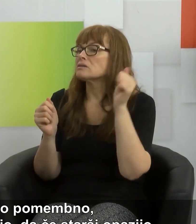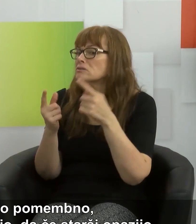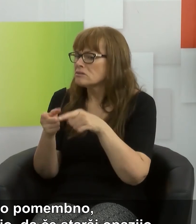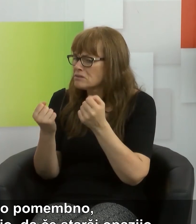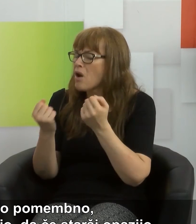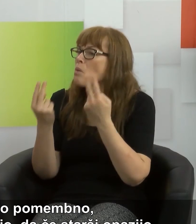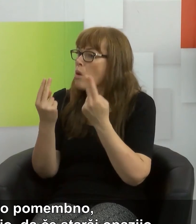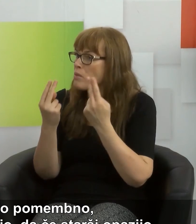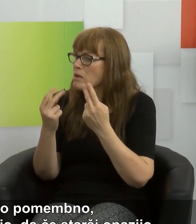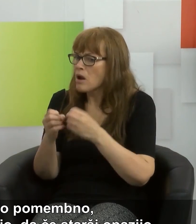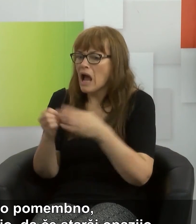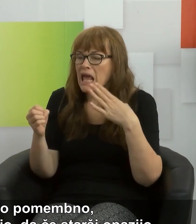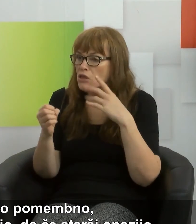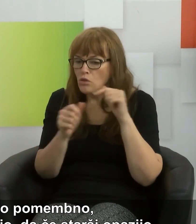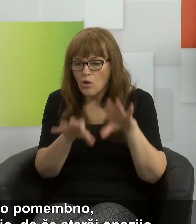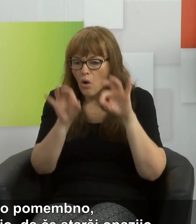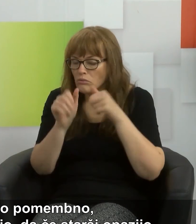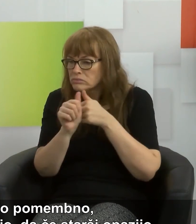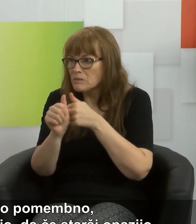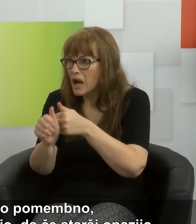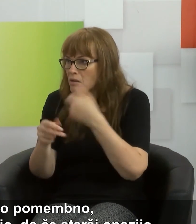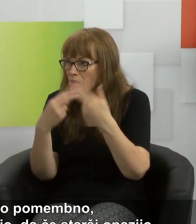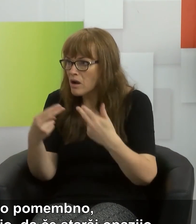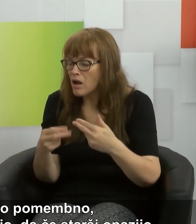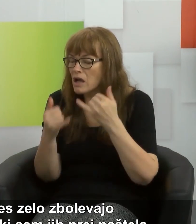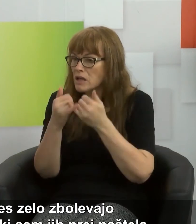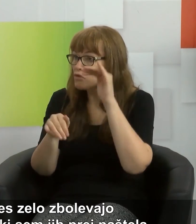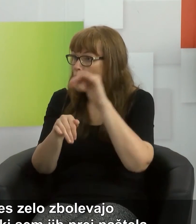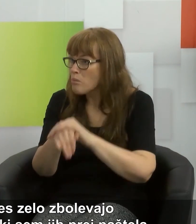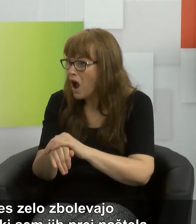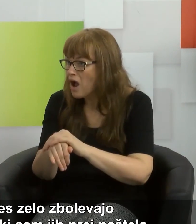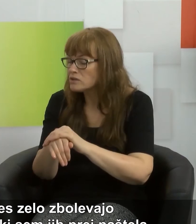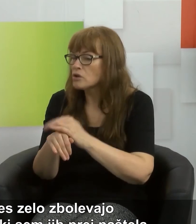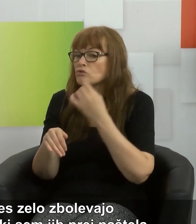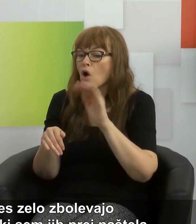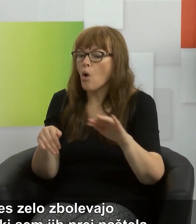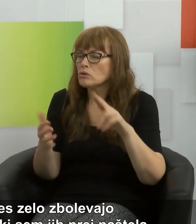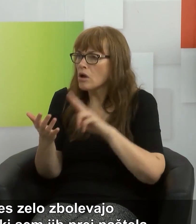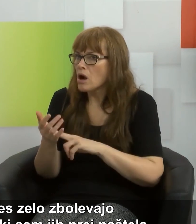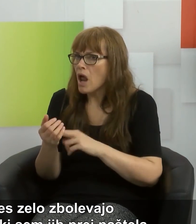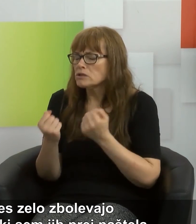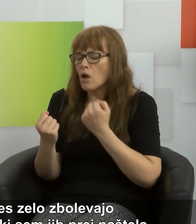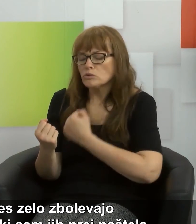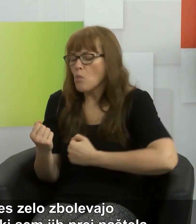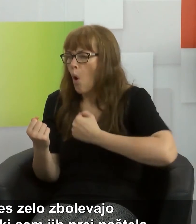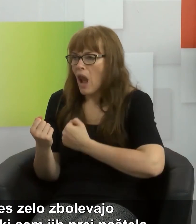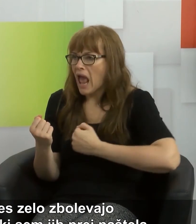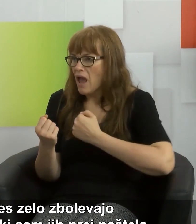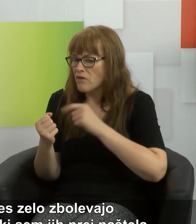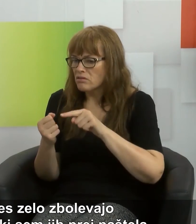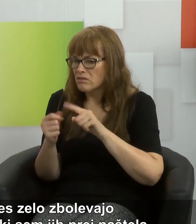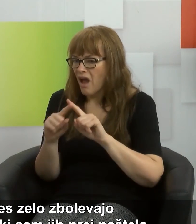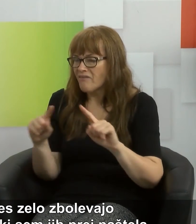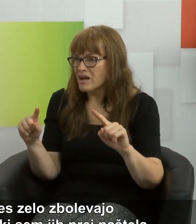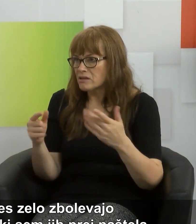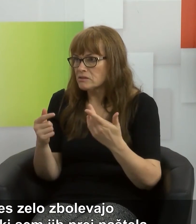zelo pomembno, da jih zelo hitro spremljajo, da če starši opazijo oziroma če otroci res zelo zbolevajo za to